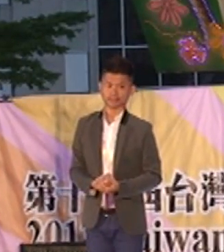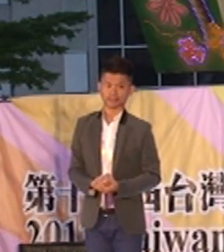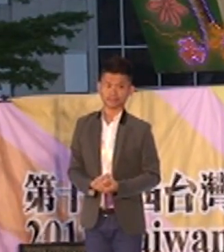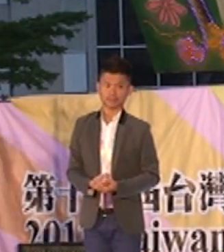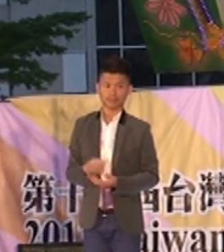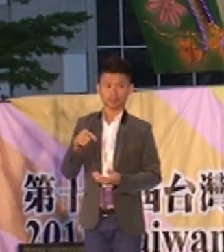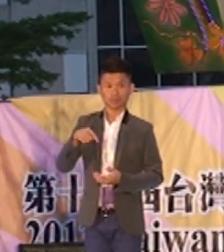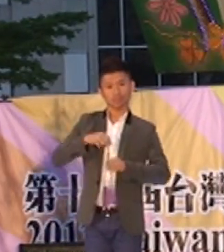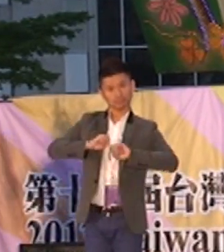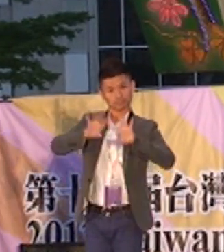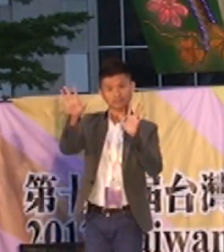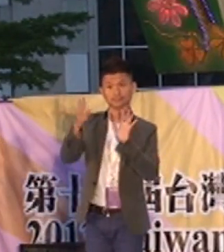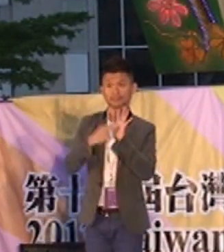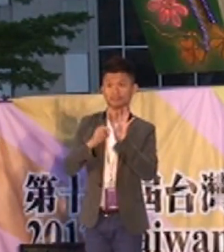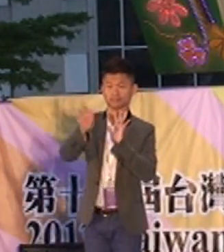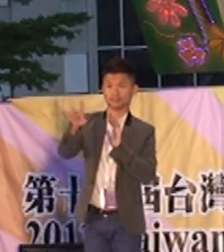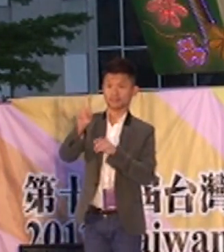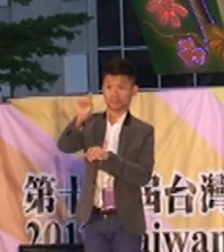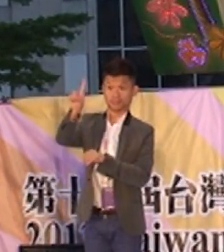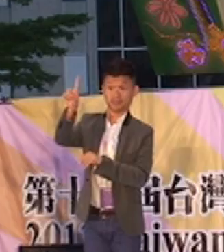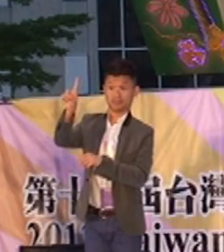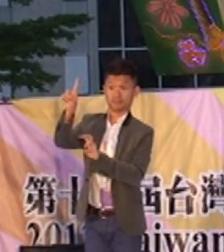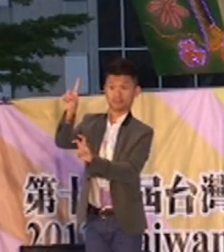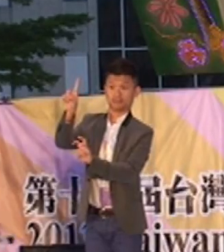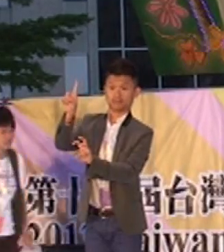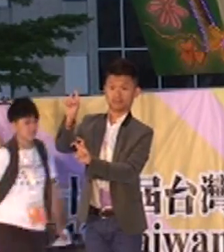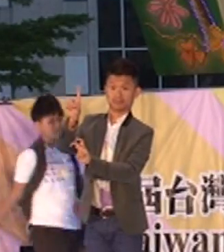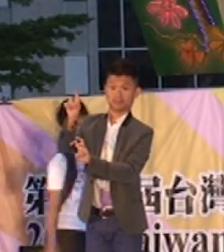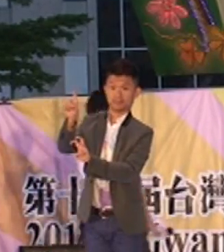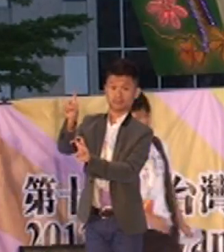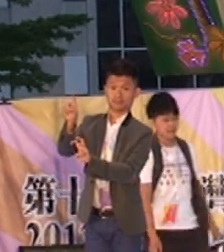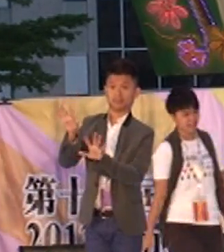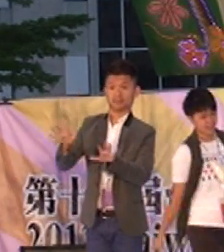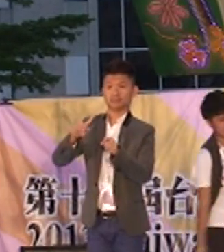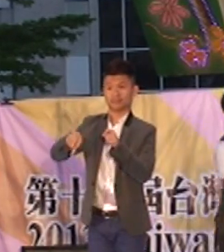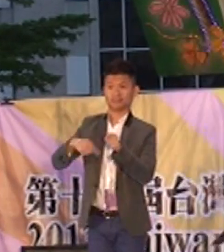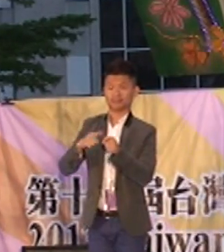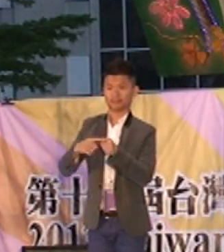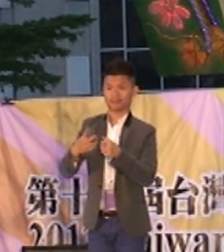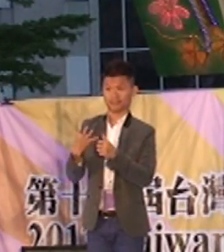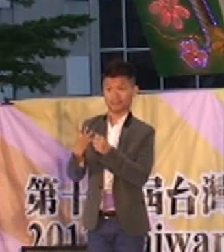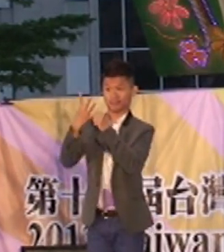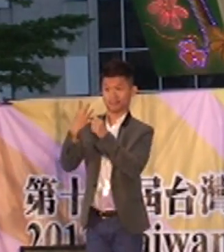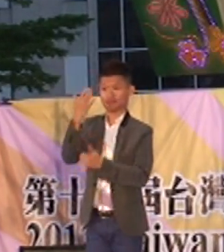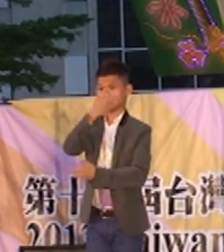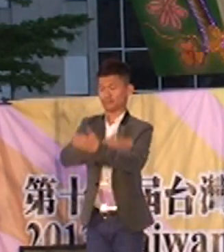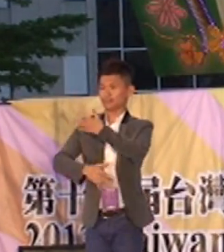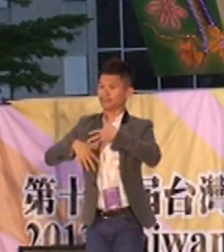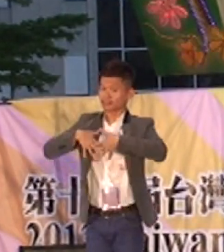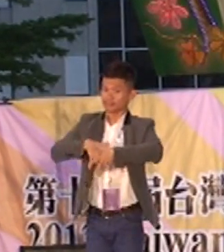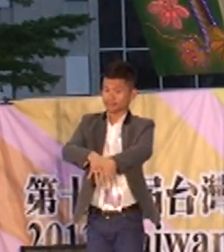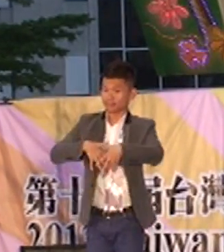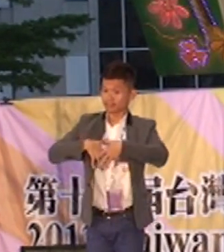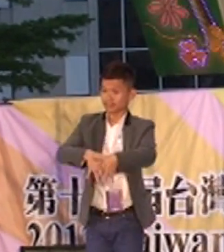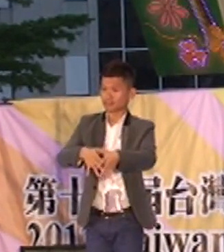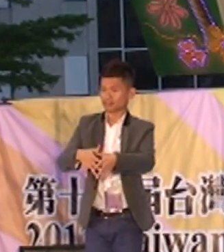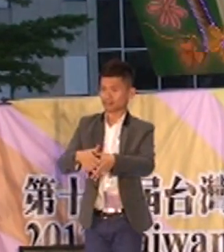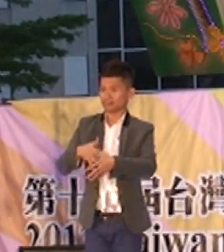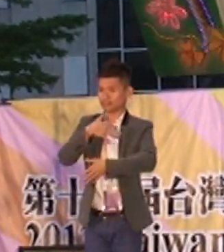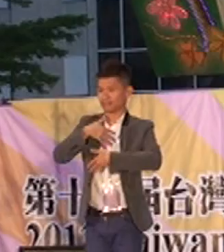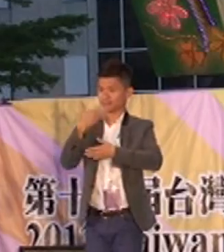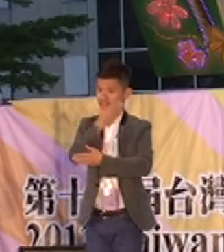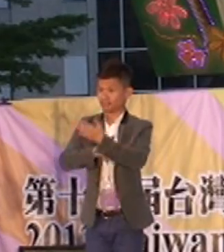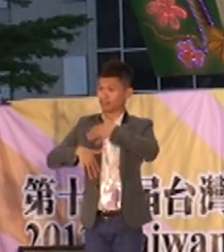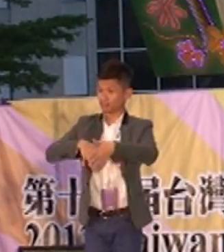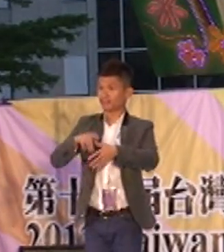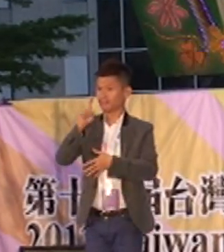这边告诉大家，11月30号就是今年第4届的残障游行，然后残障游行